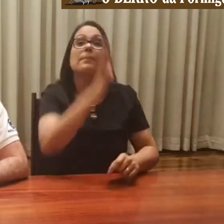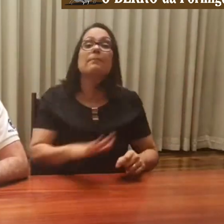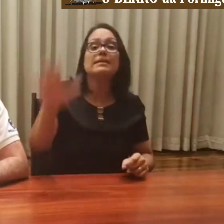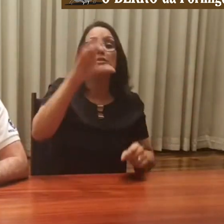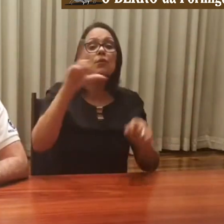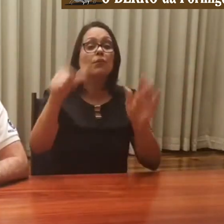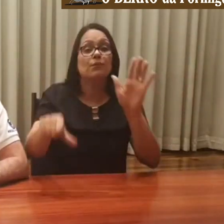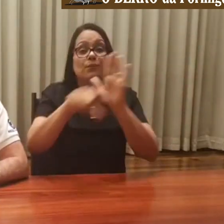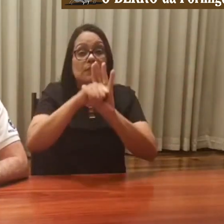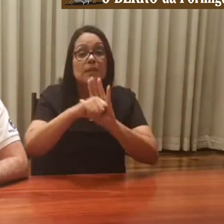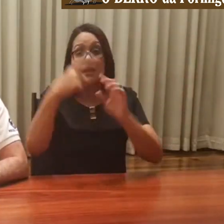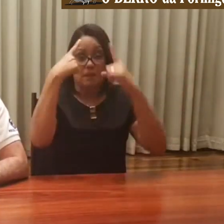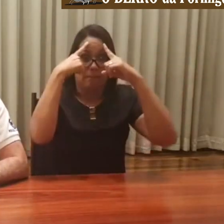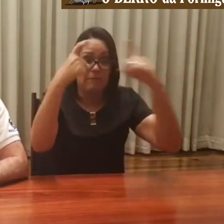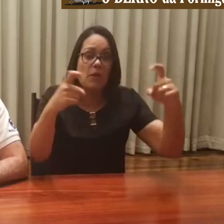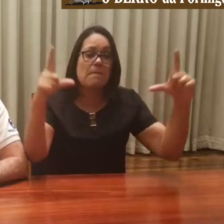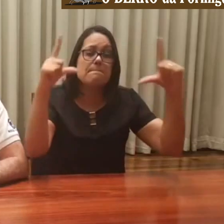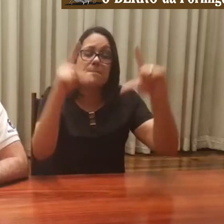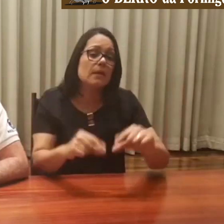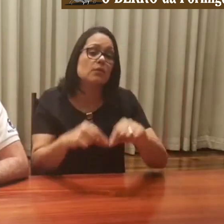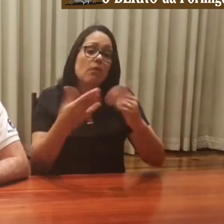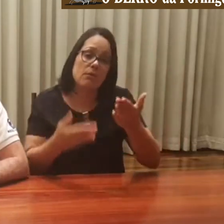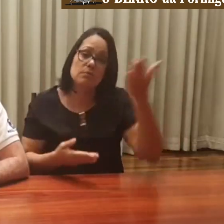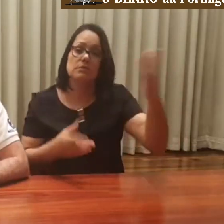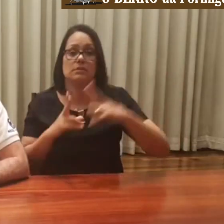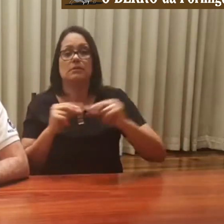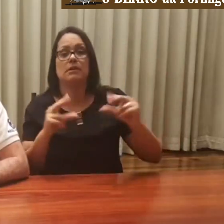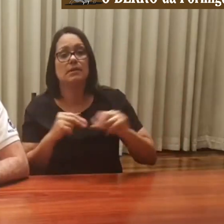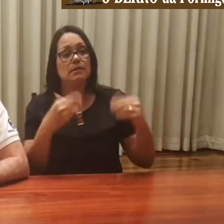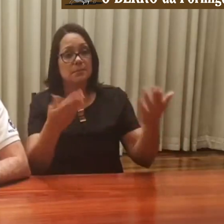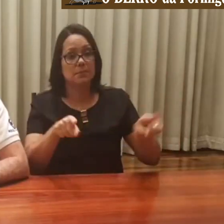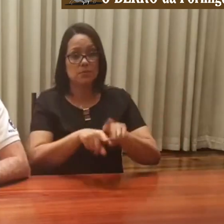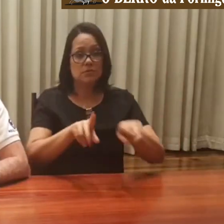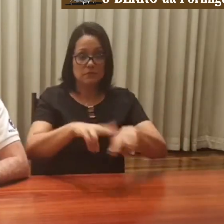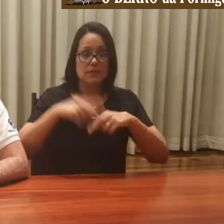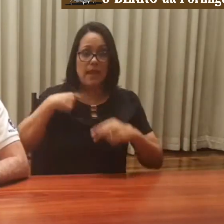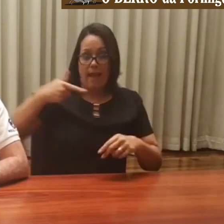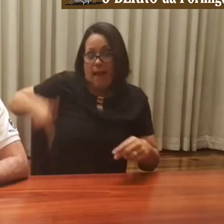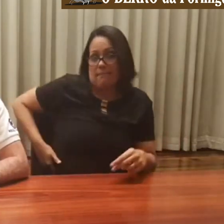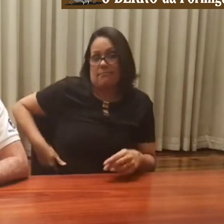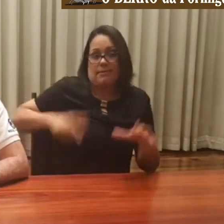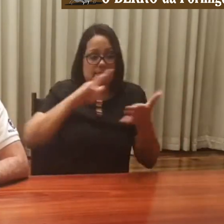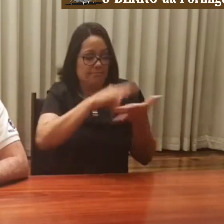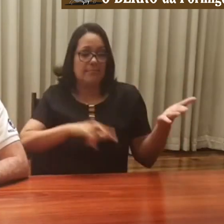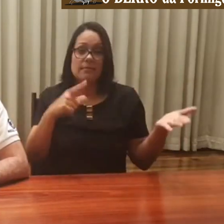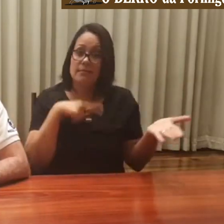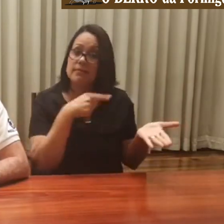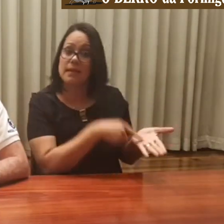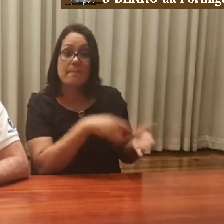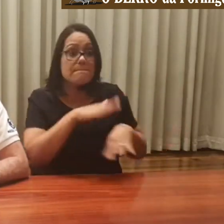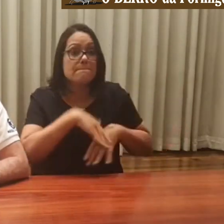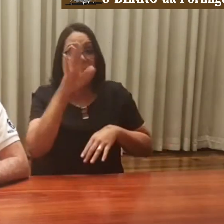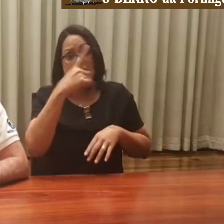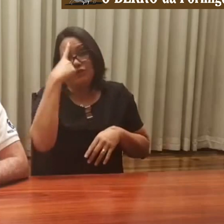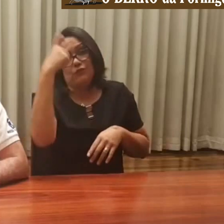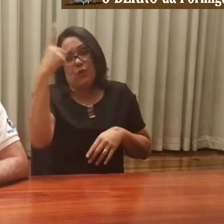onde tem menos clube de tiro, tem menos porte e posse de arma de fogo, é o estado mais violento. Isso é o que diz